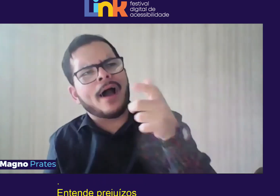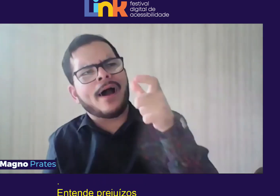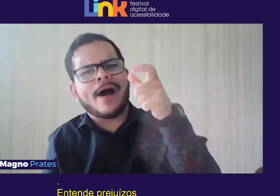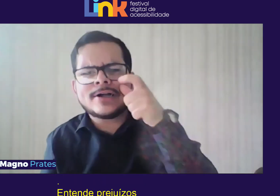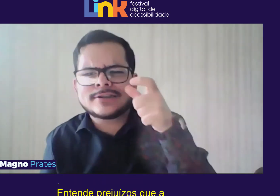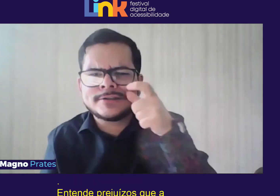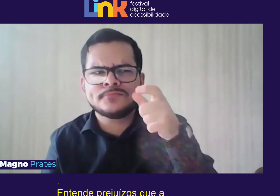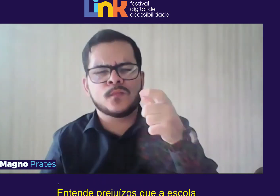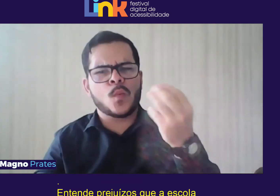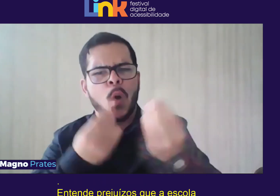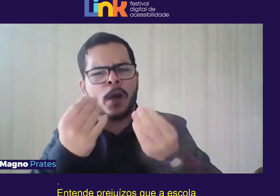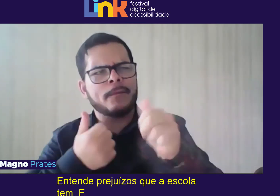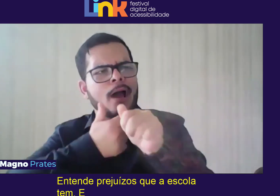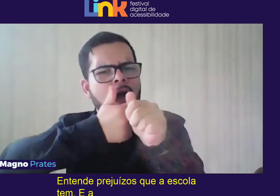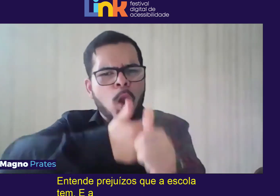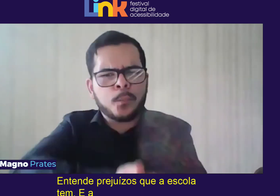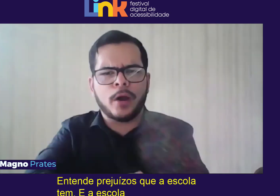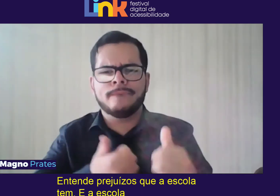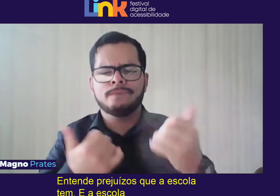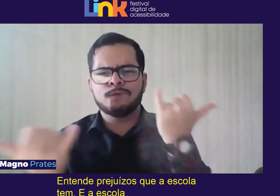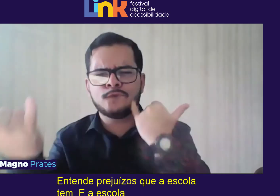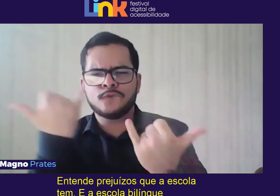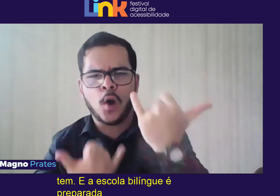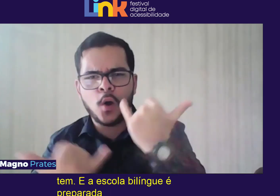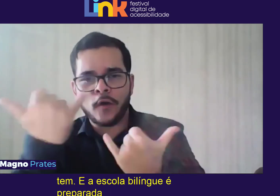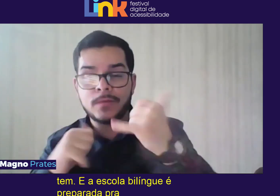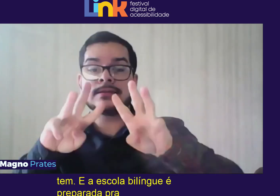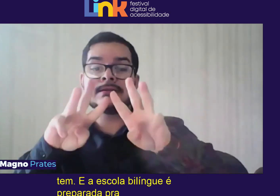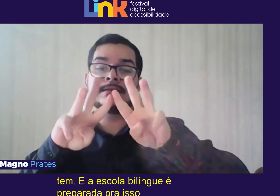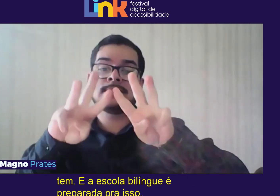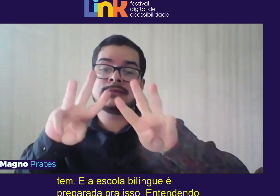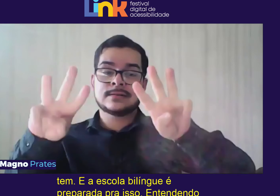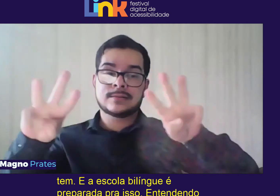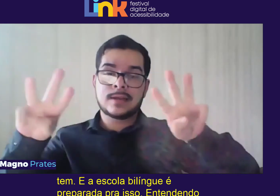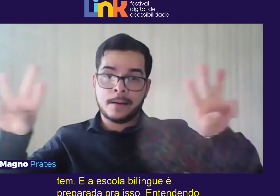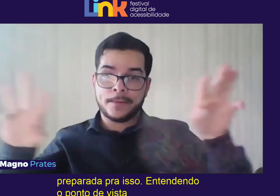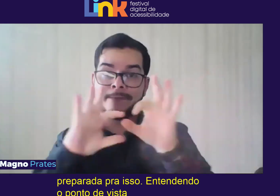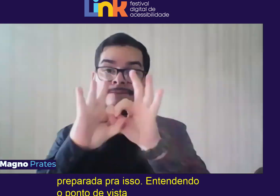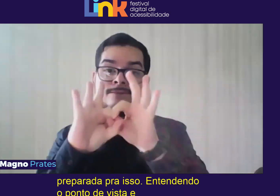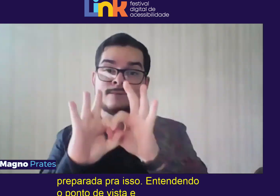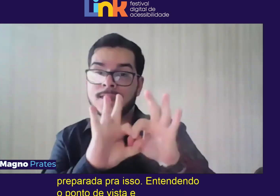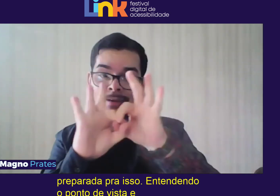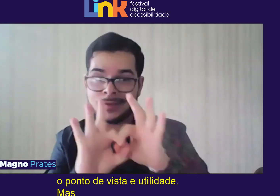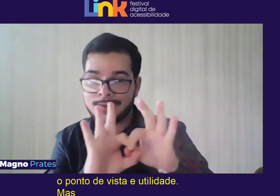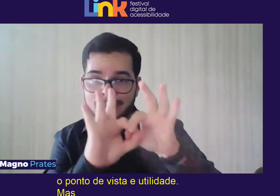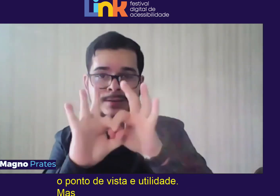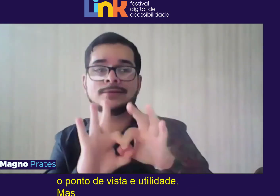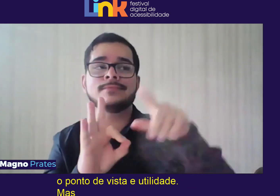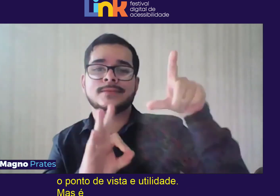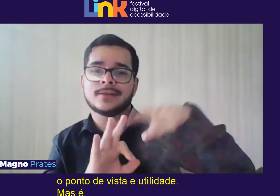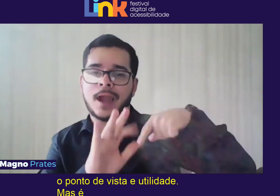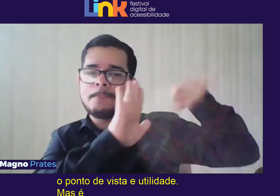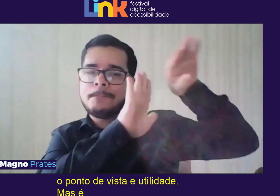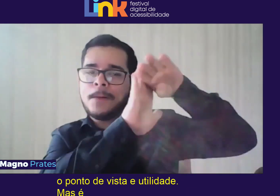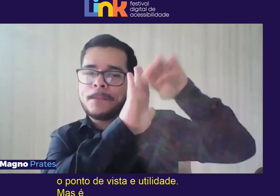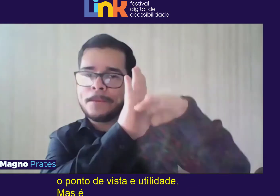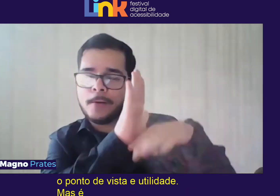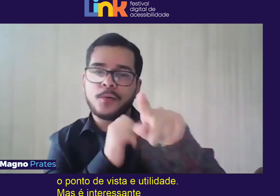a sua utilidade. Mas é bastante interessante pensar em como acompanhar as informações. Caso vocês queiram, a gente tem o site da FENES que ele explica um pouco